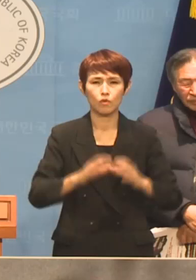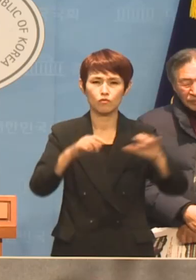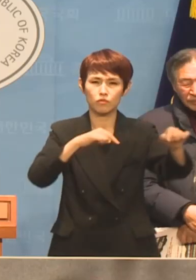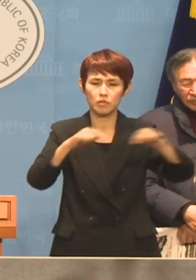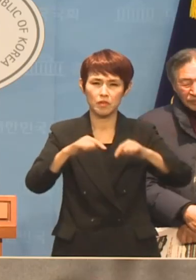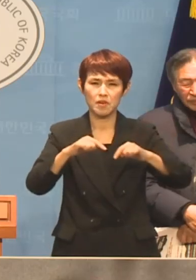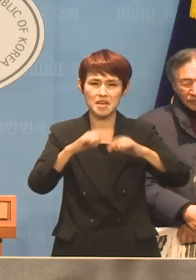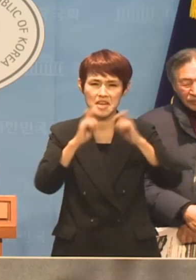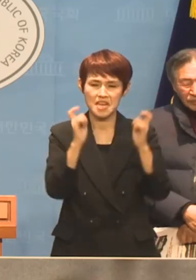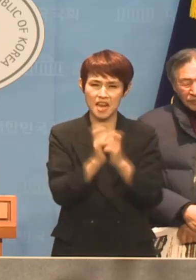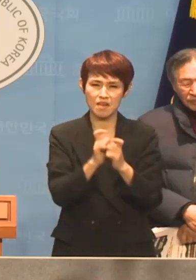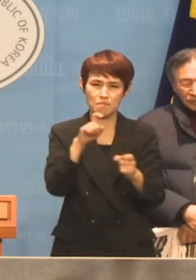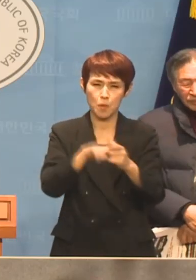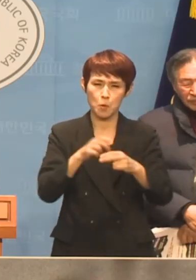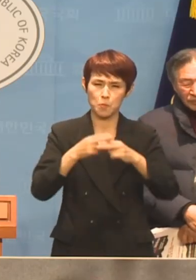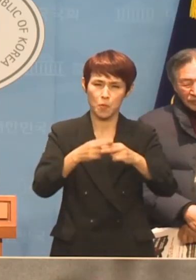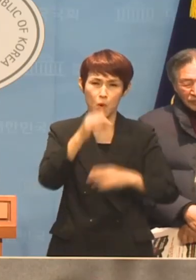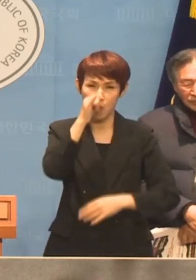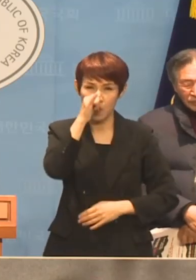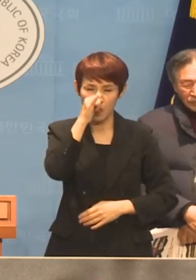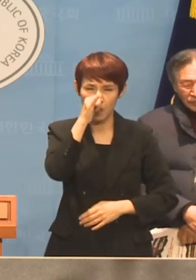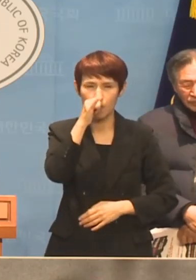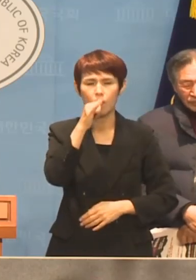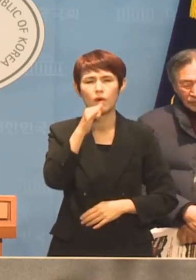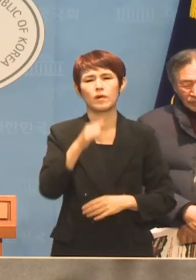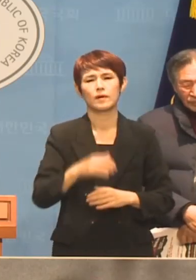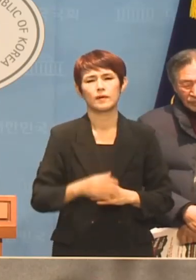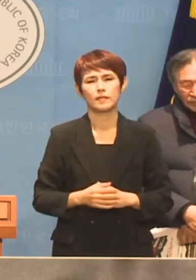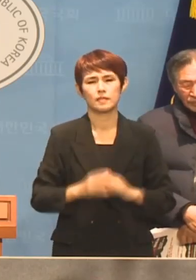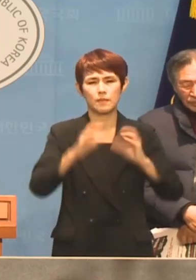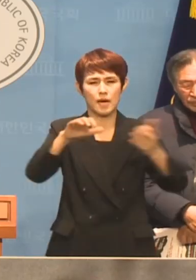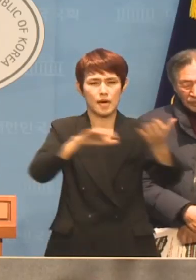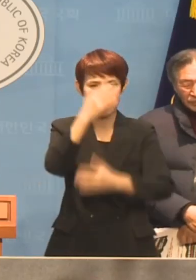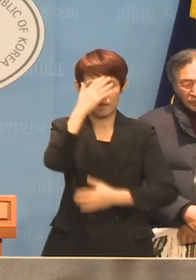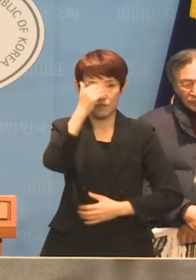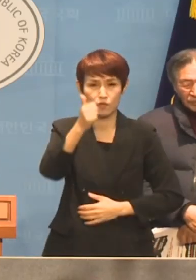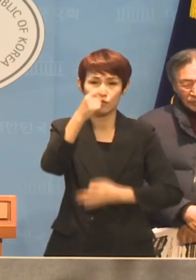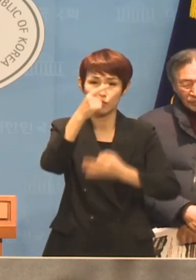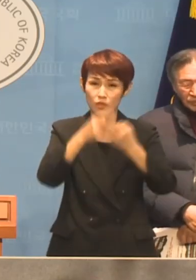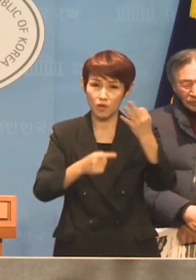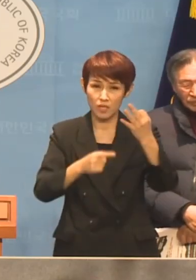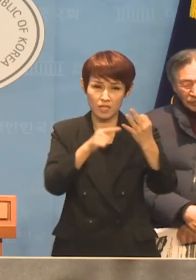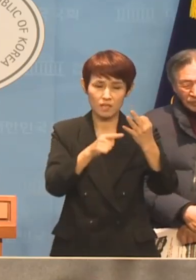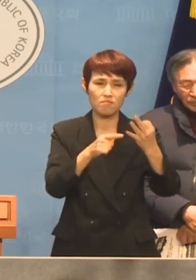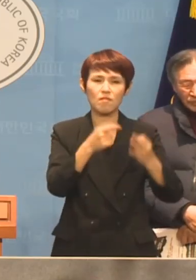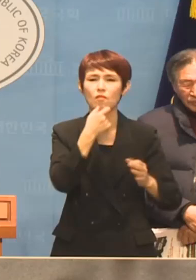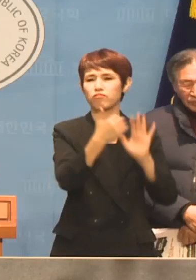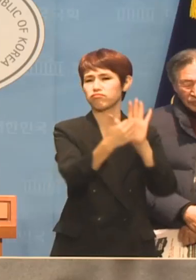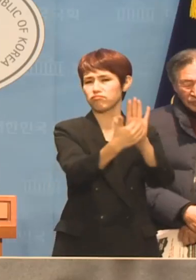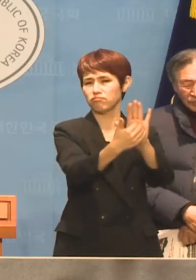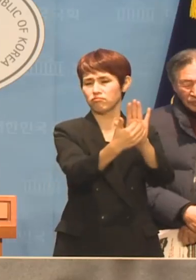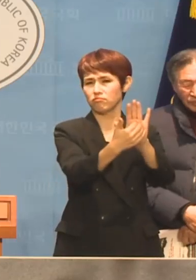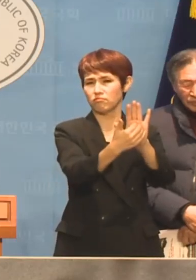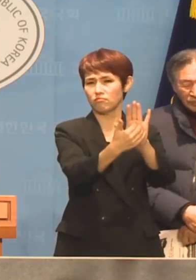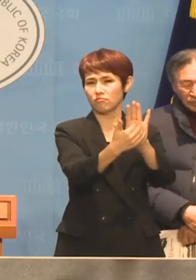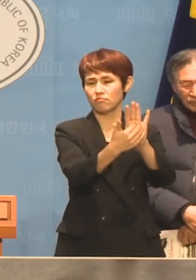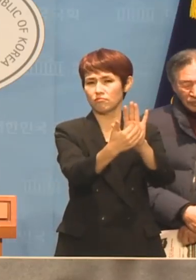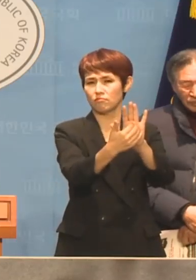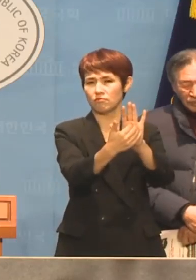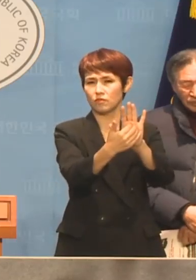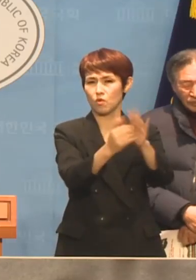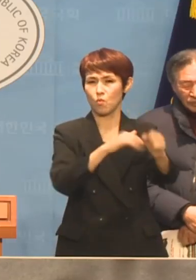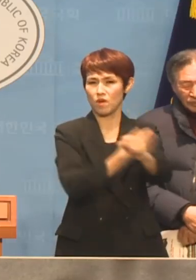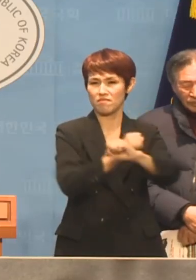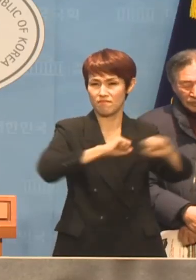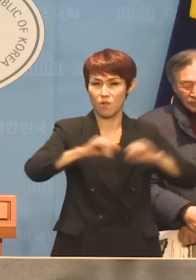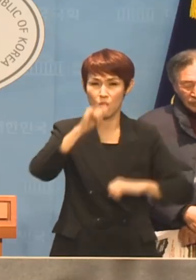등으로 심각한 질곡에 빠졌다. 내란 우두머리 윤석열이 거부권 남용과 집권 여당